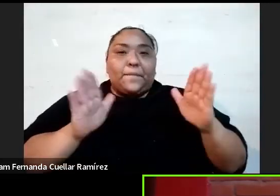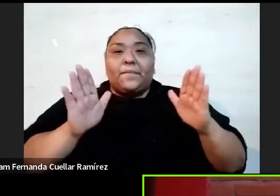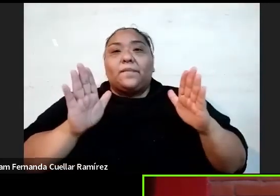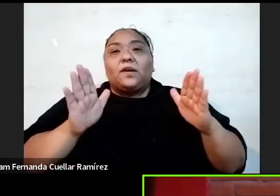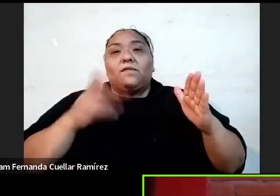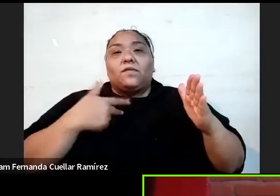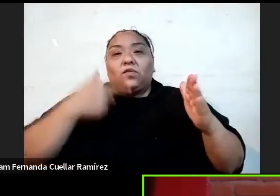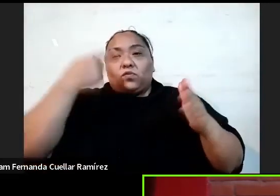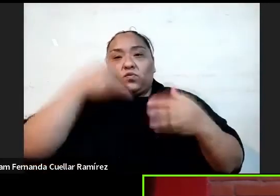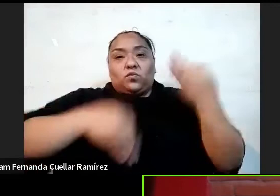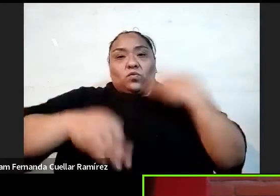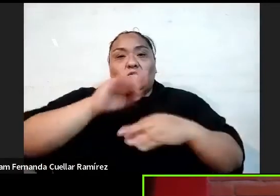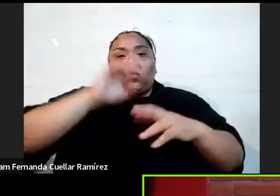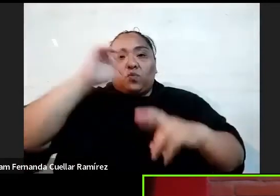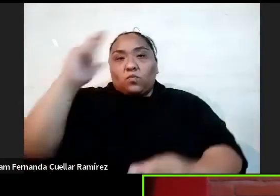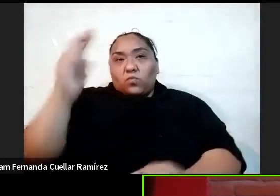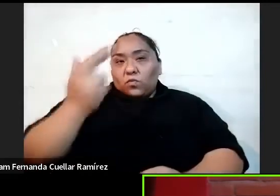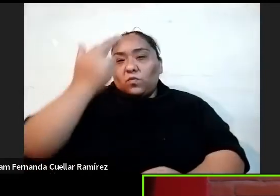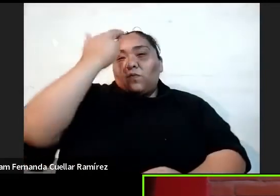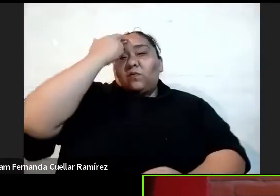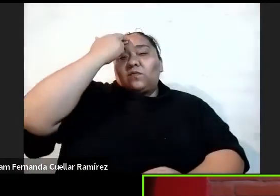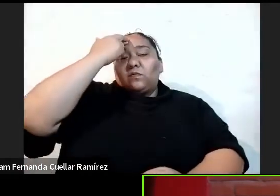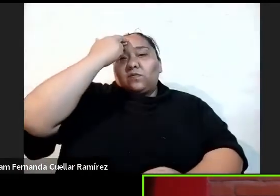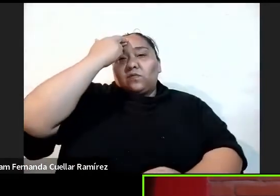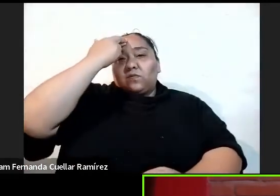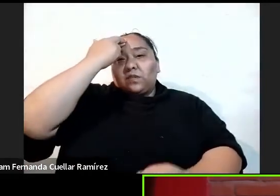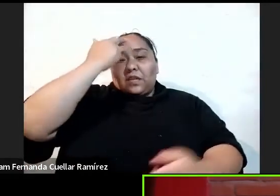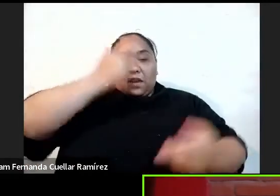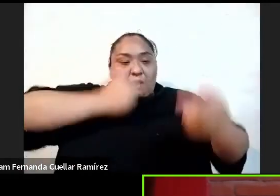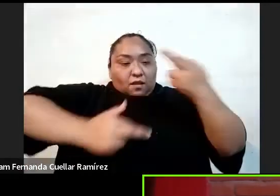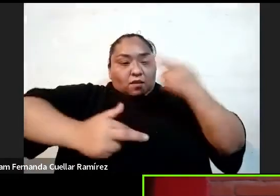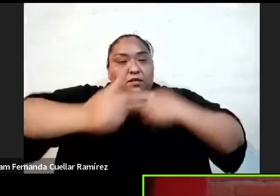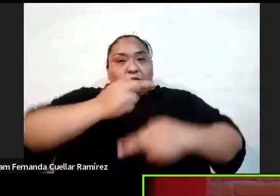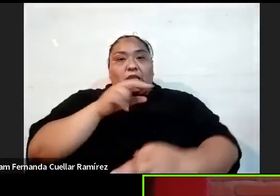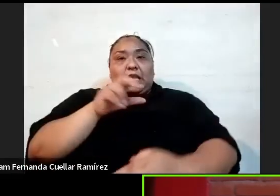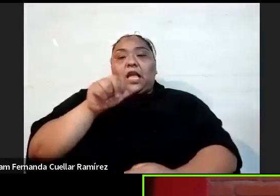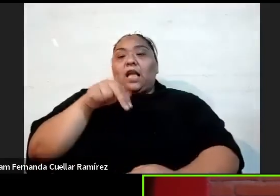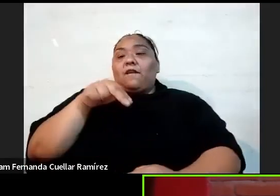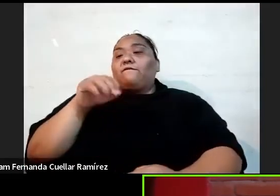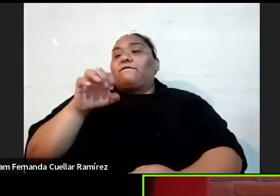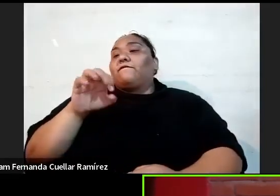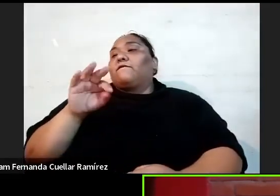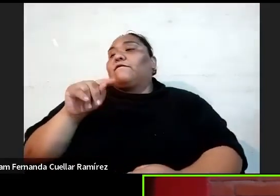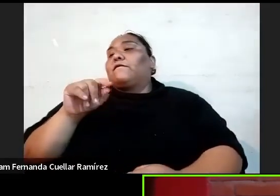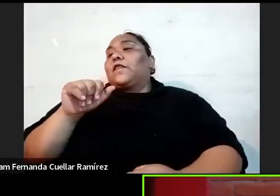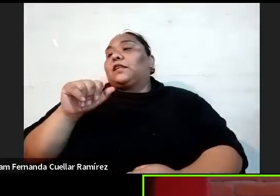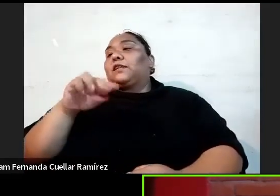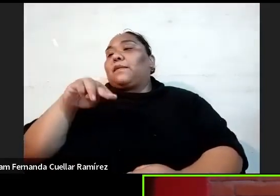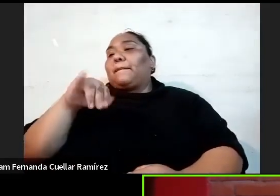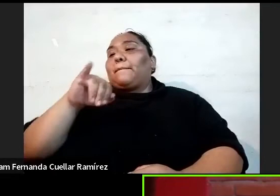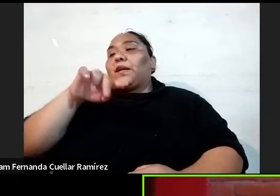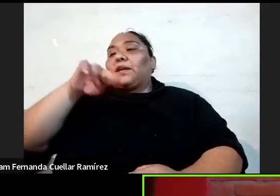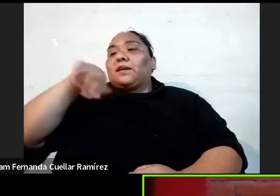de regresar a hacer anfetaminas. Y pues se los leo.